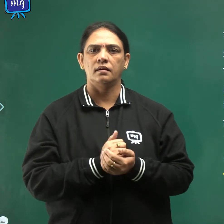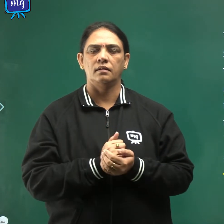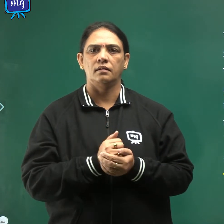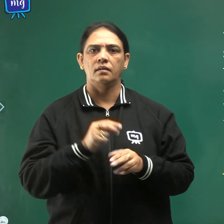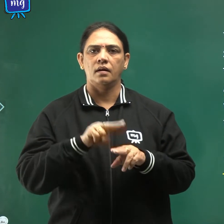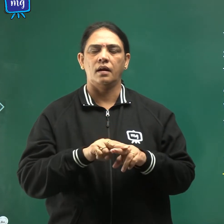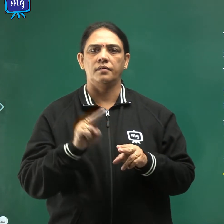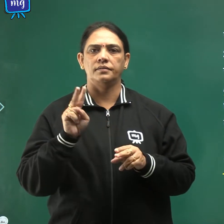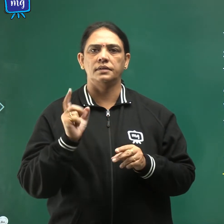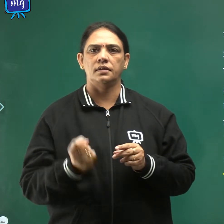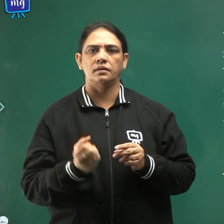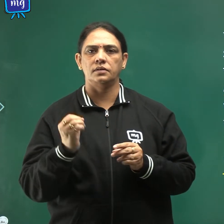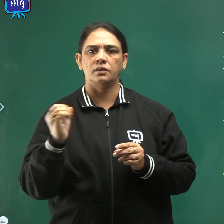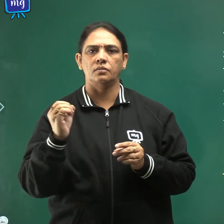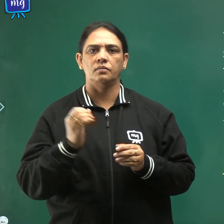F0